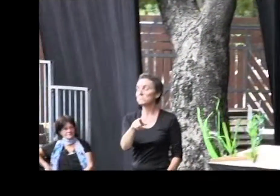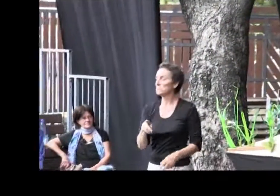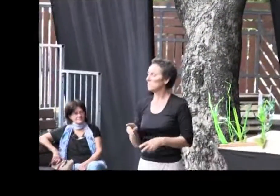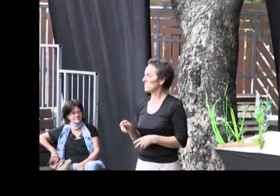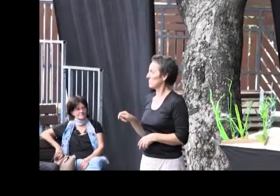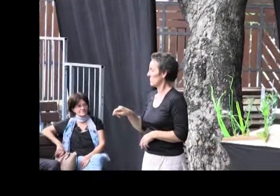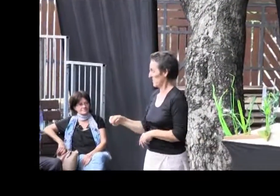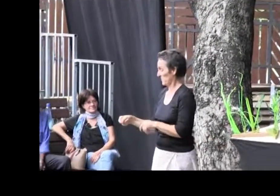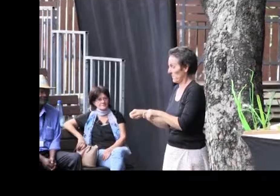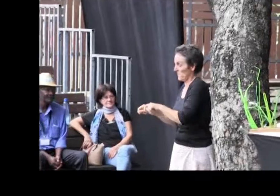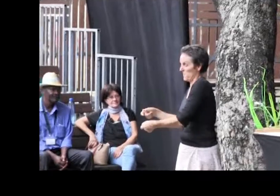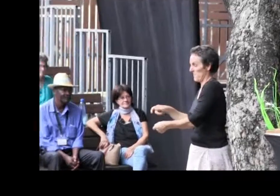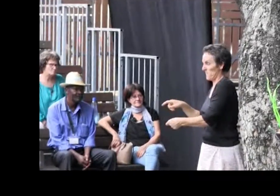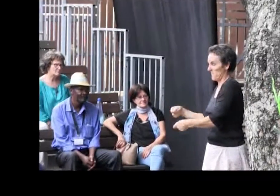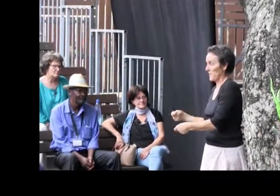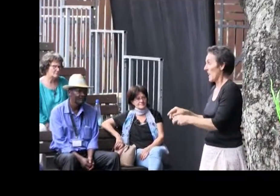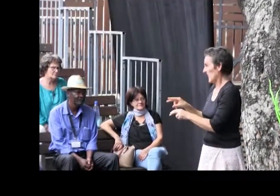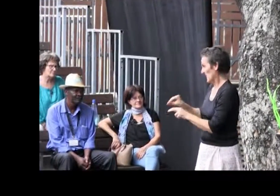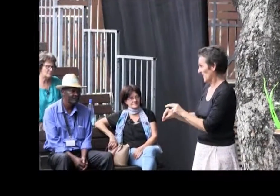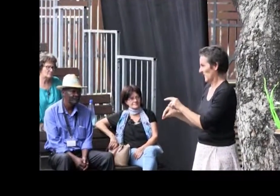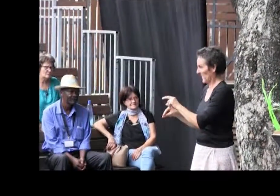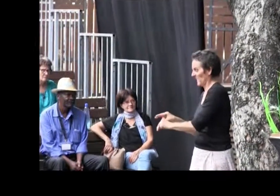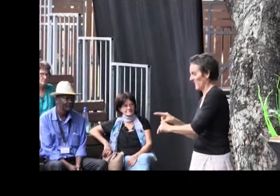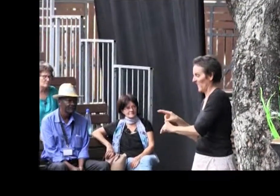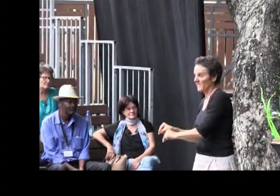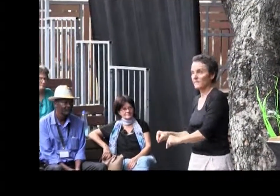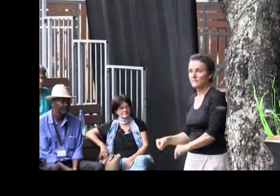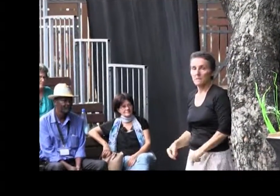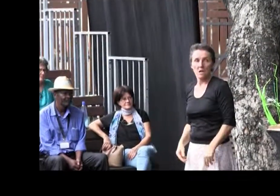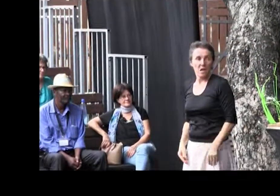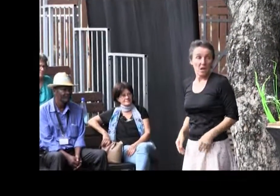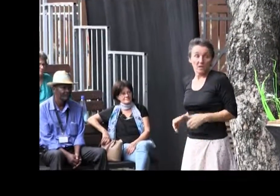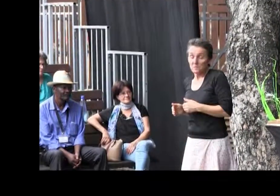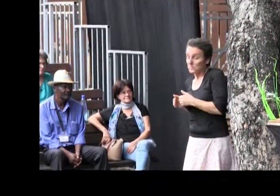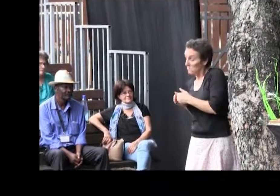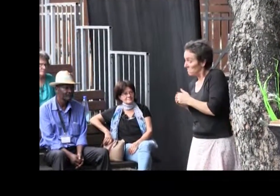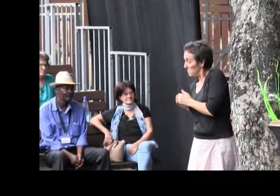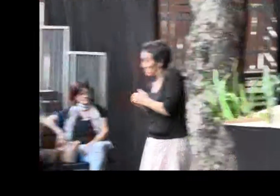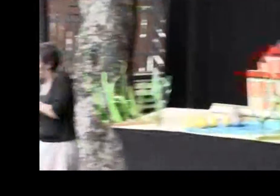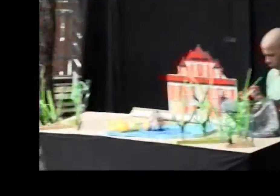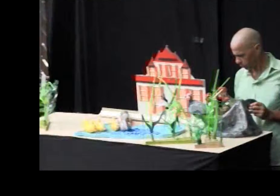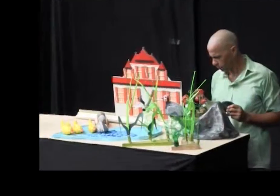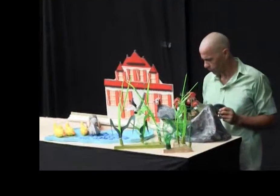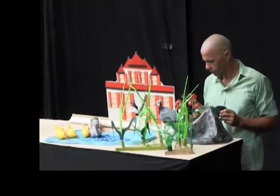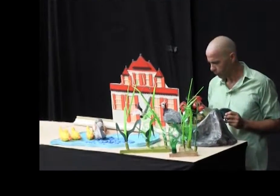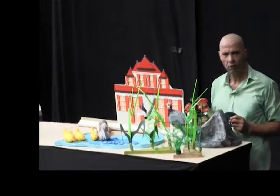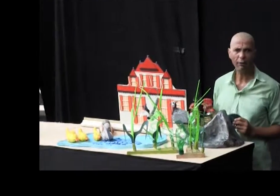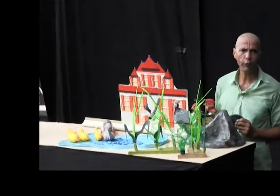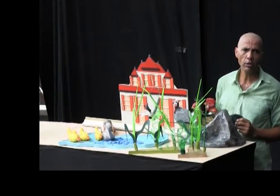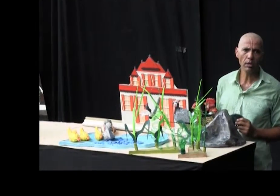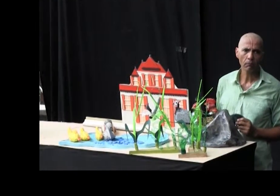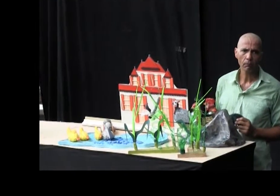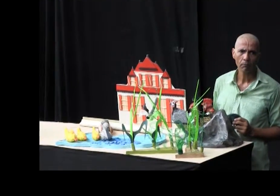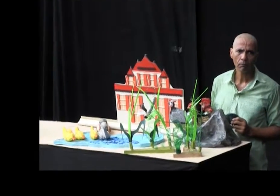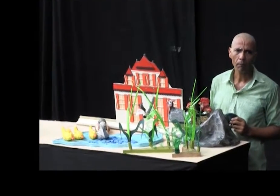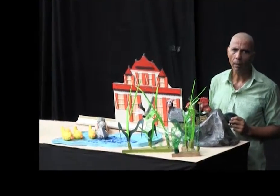la pique à l'île, la mort à l'île si tant tellement que trois jours après, son tout l'a